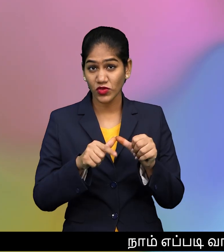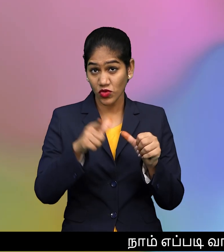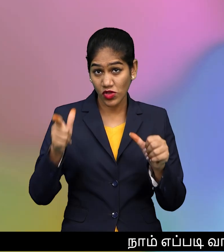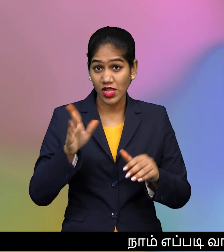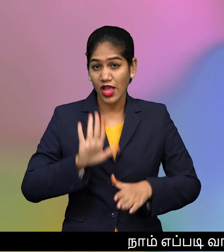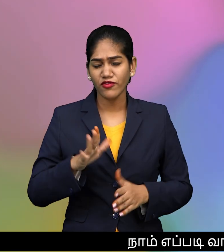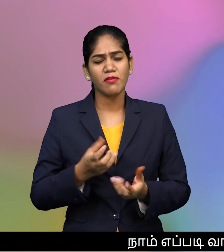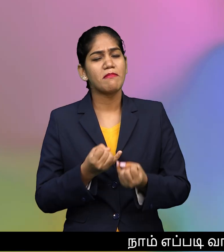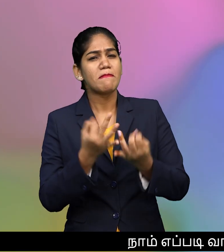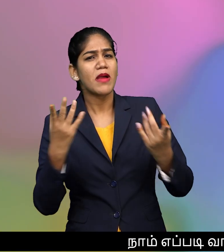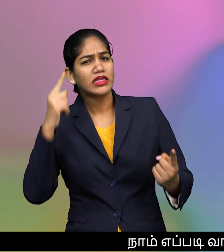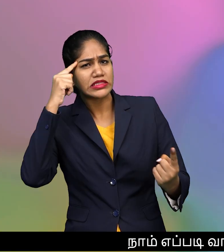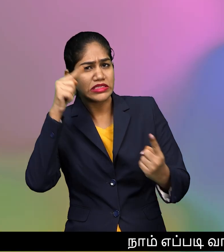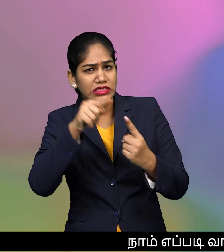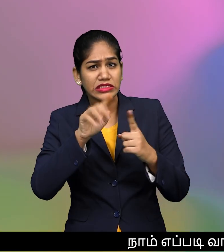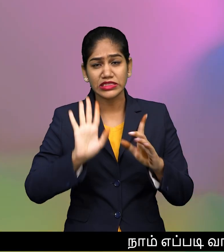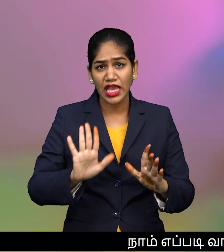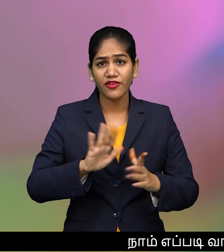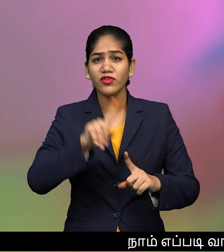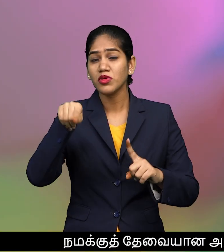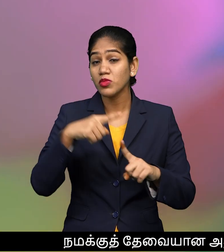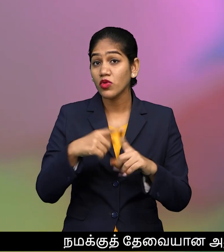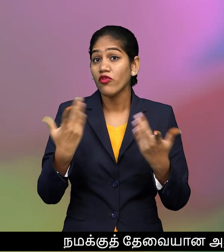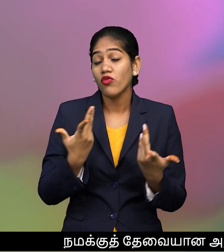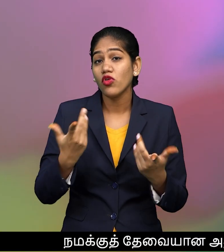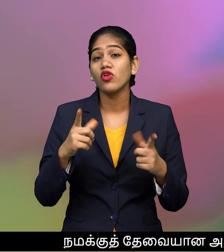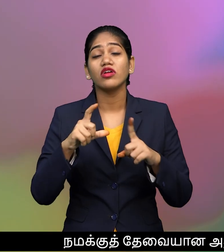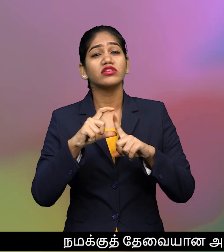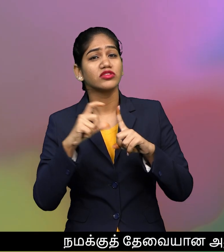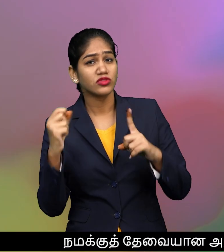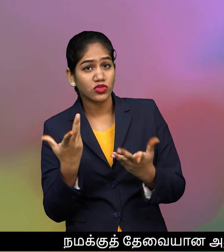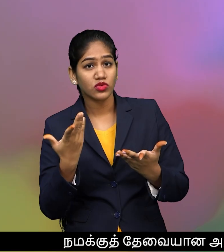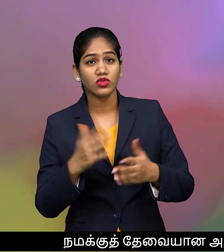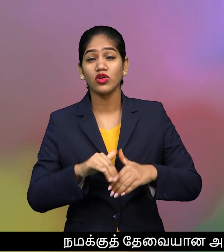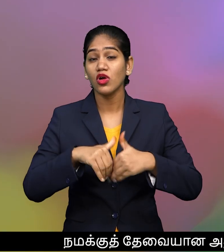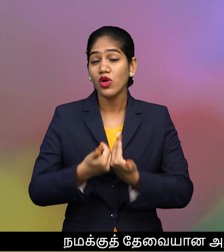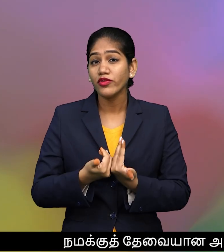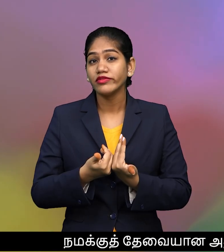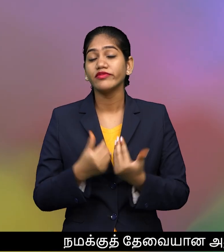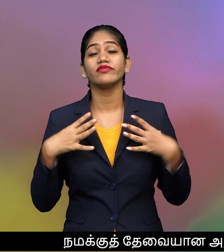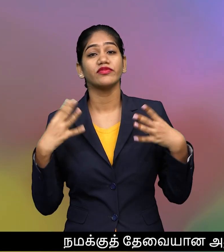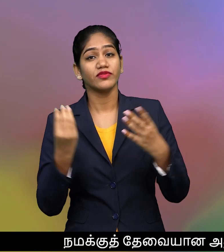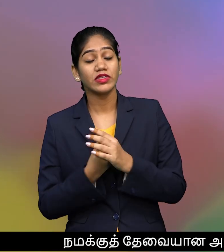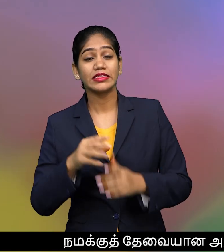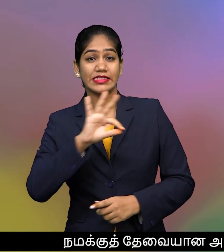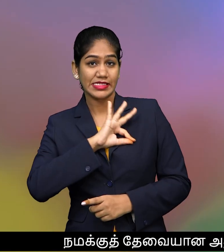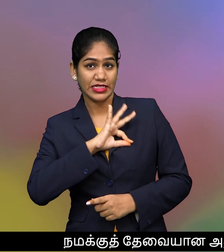நாம் எப்படி வாழ விரும்புகிறோம்? நமக்கு தேவையான அத்தியாவசிய விஷயங்கள் என்ன?